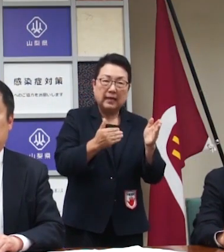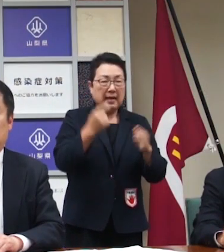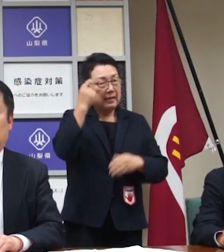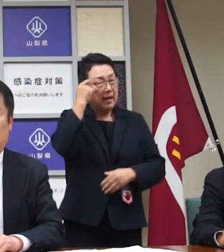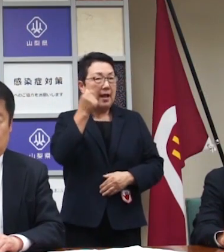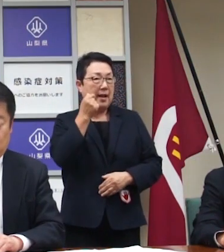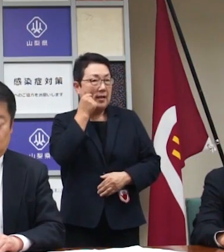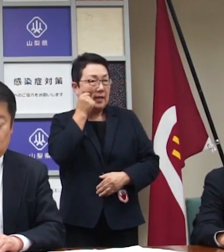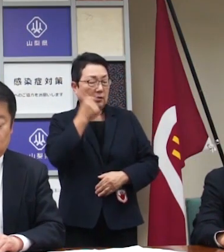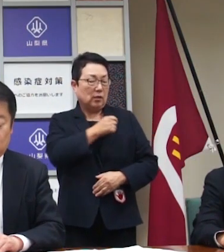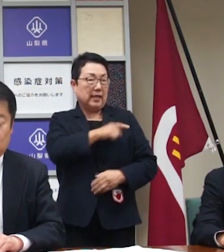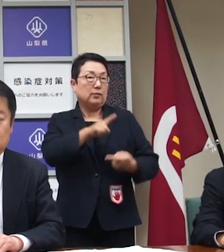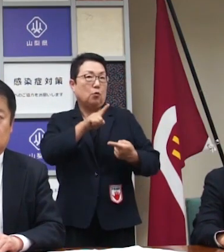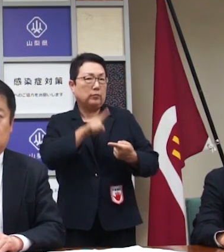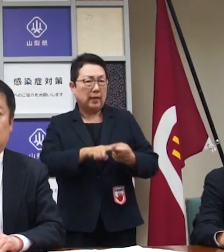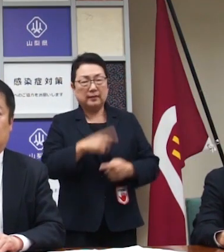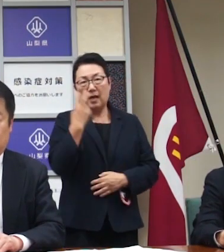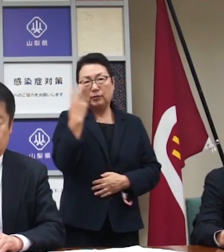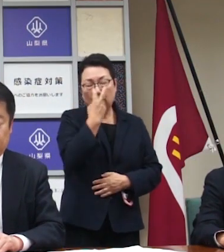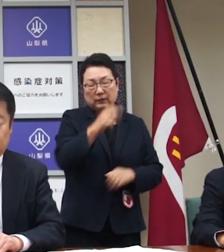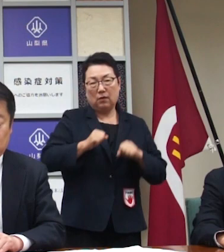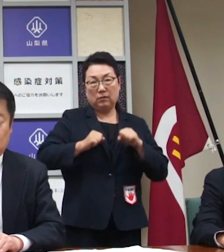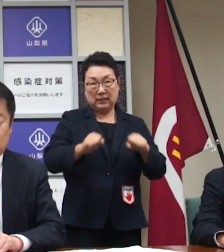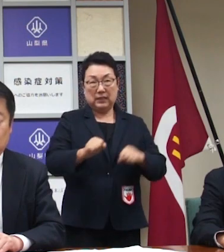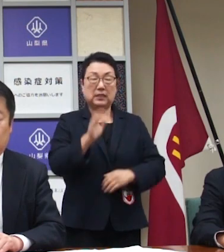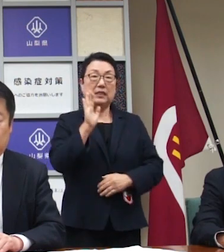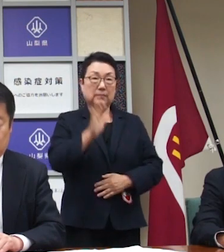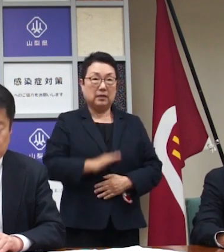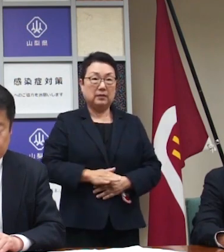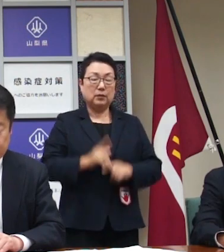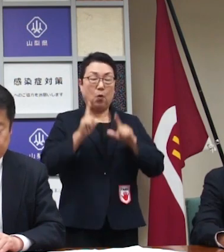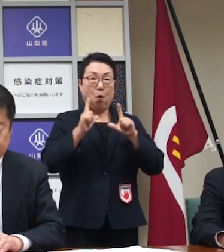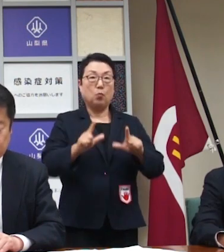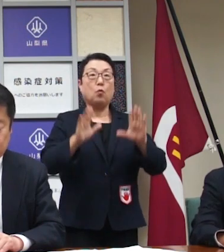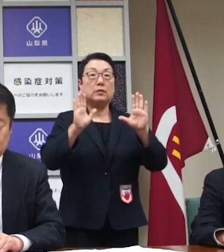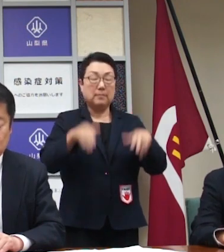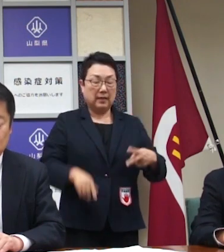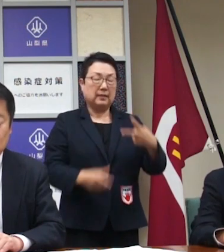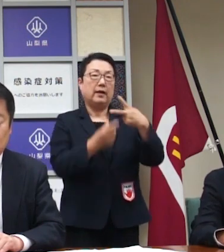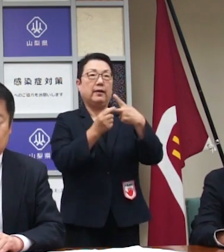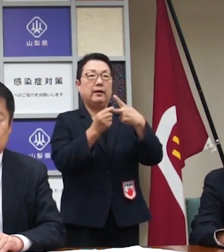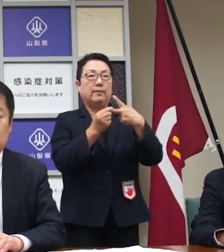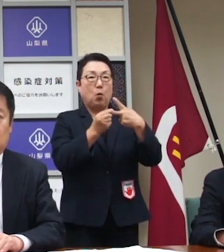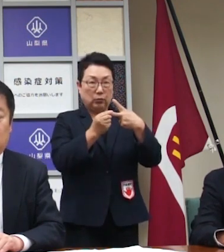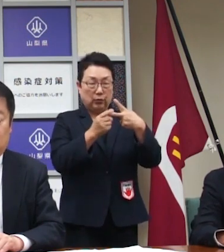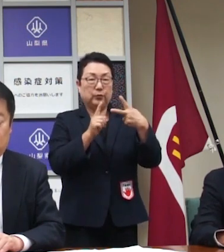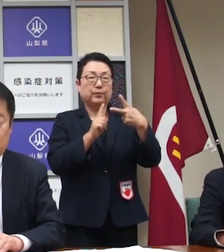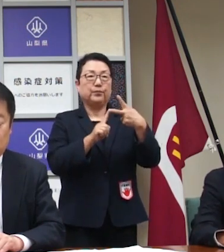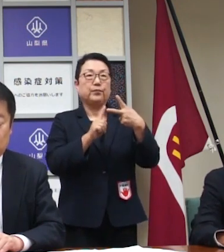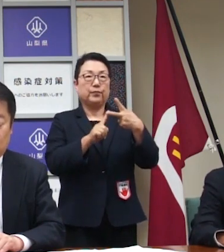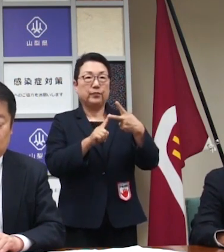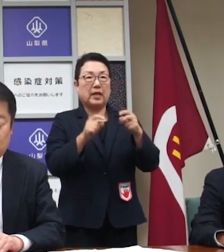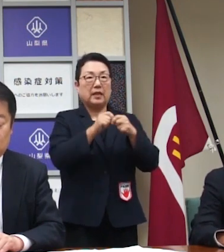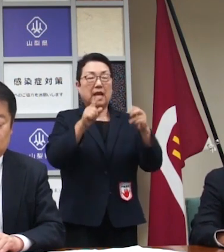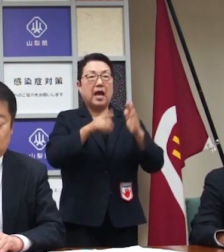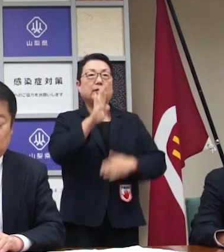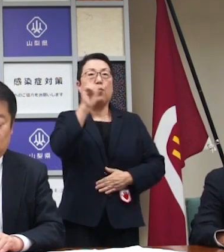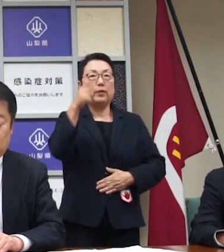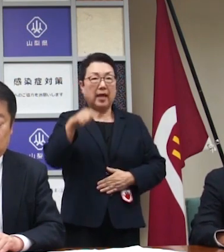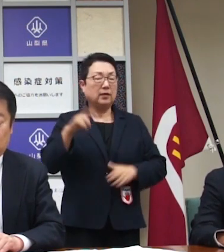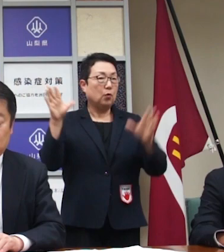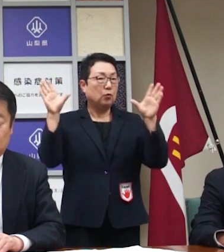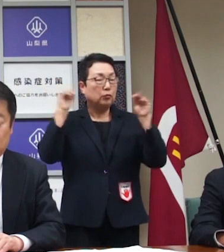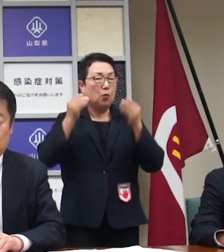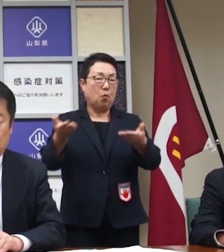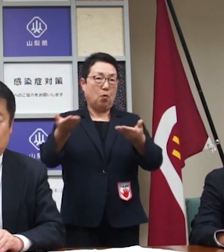積極的な疫学調査を実施してまいります。以上が1点です。次に、長野県からの情